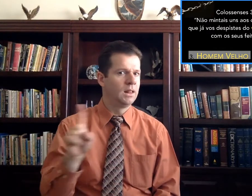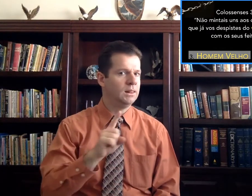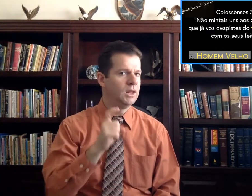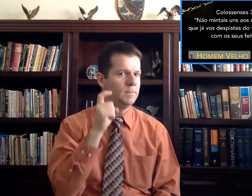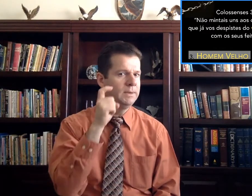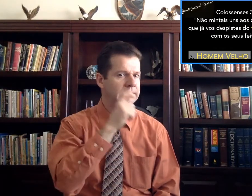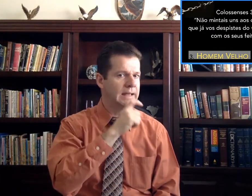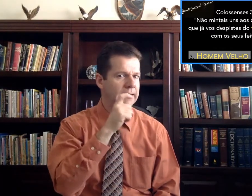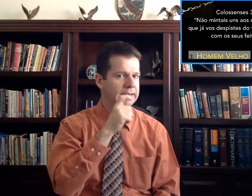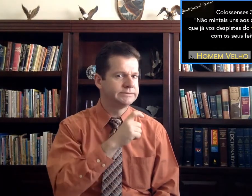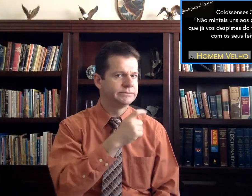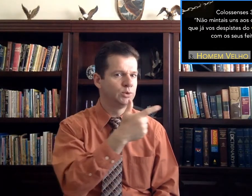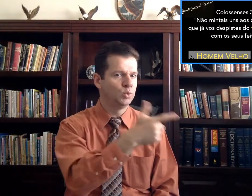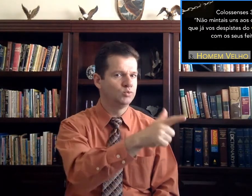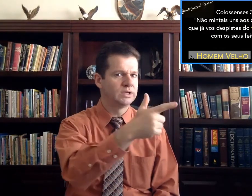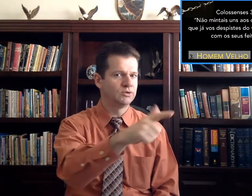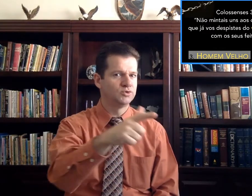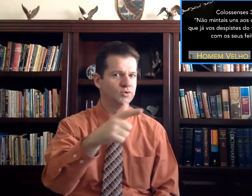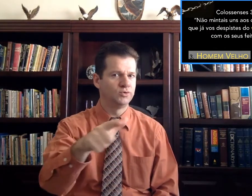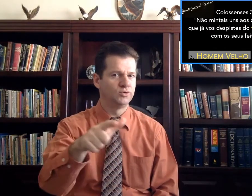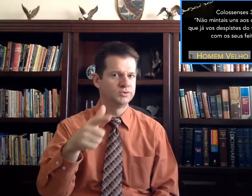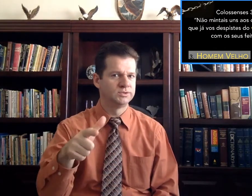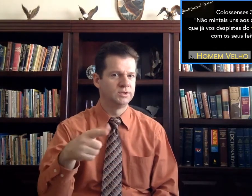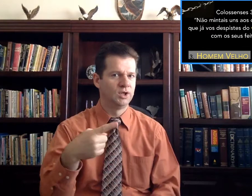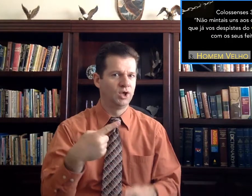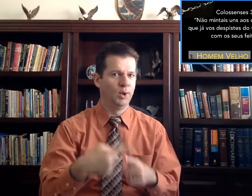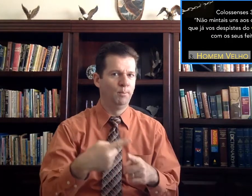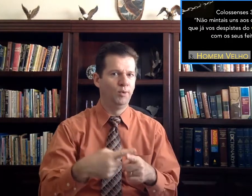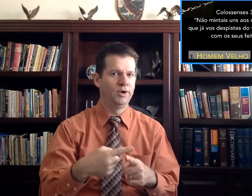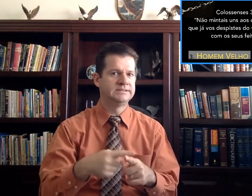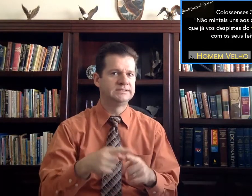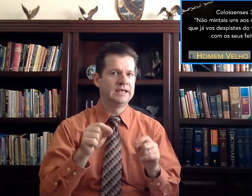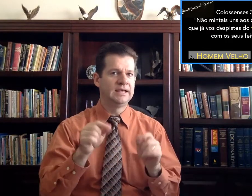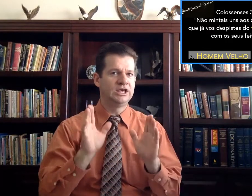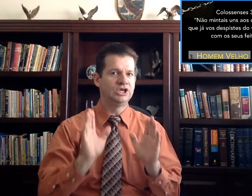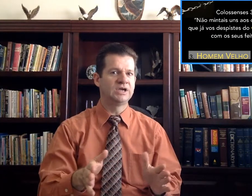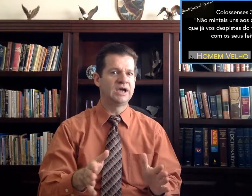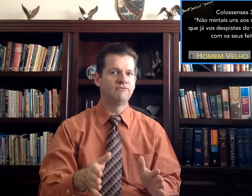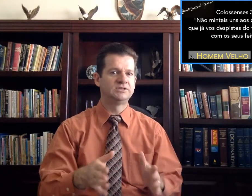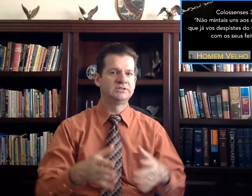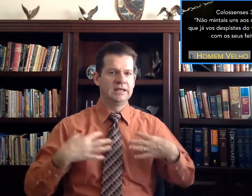Não mintais uns aos outros, pois que já vos